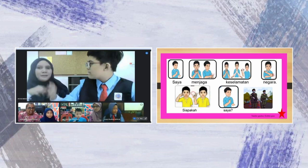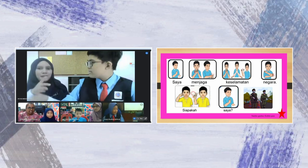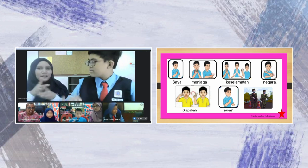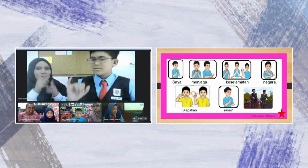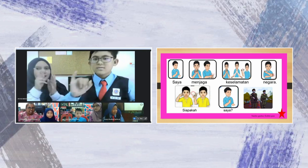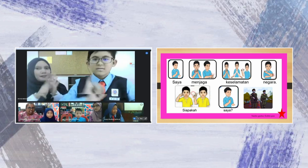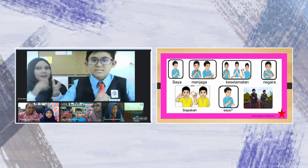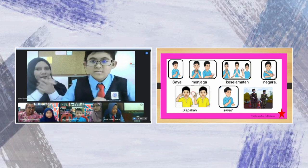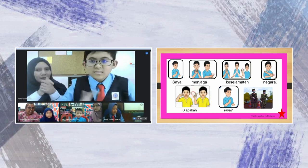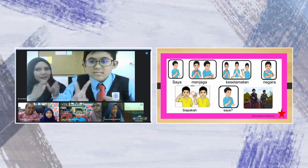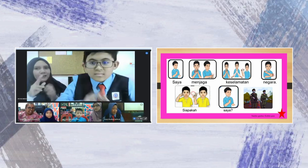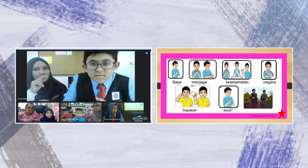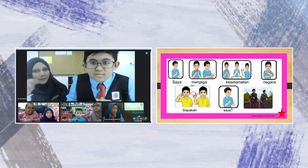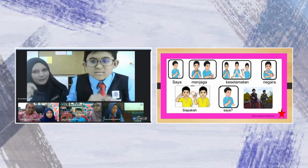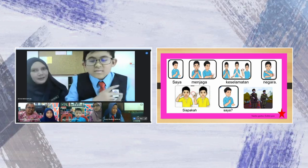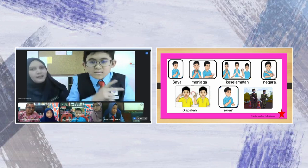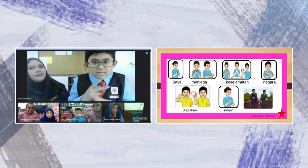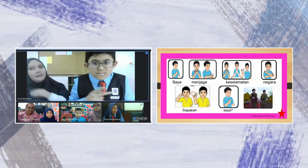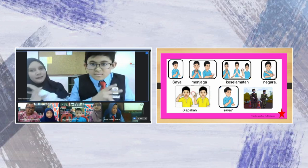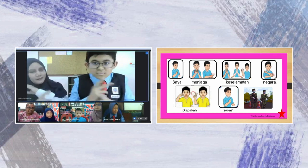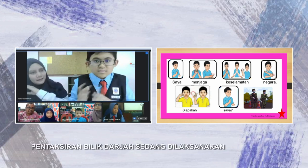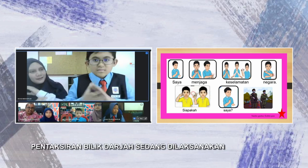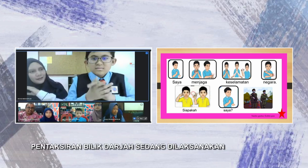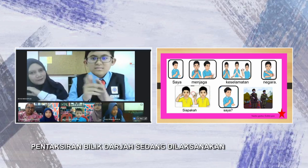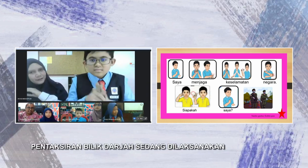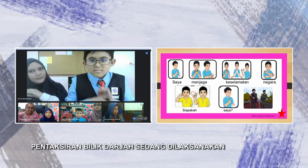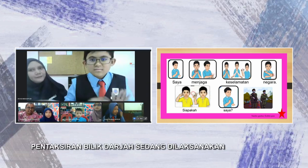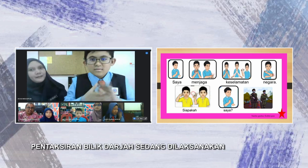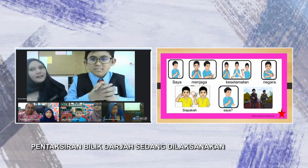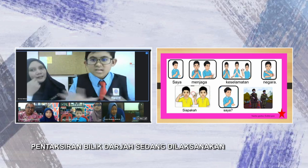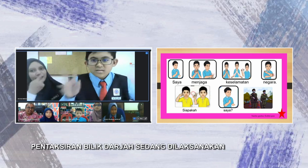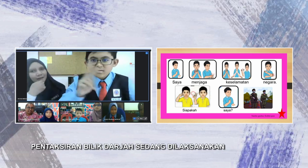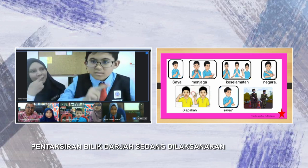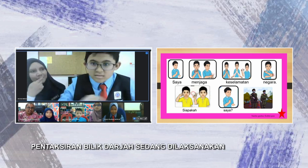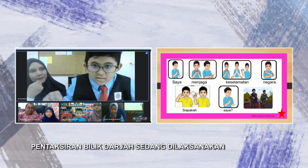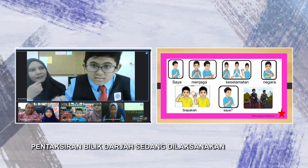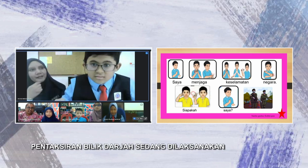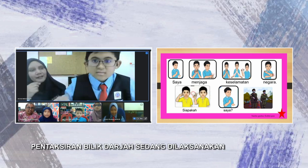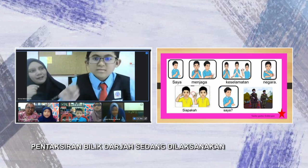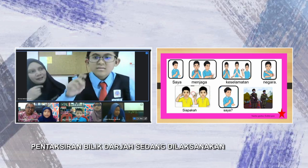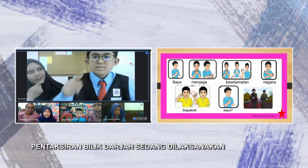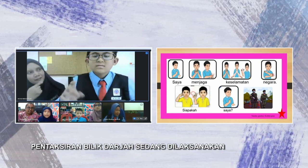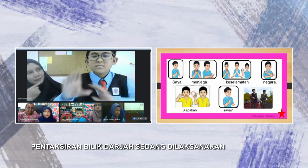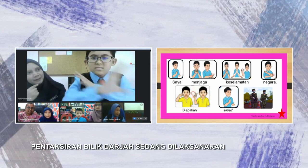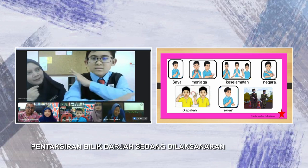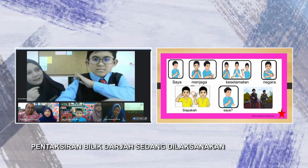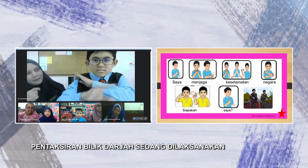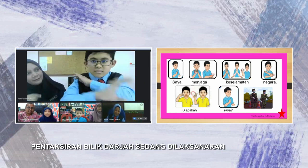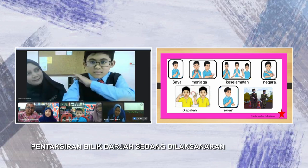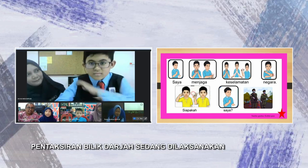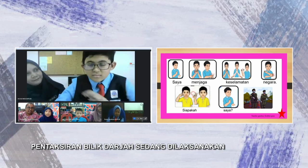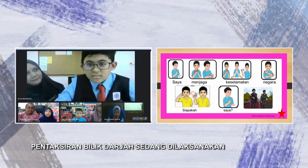Siapakah? Mudah-mudah mesti jawab dalam satu ayat. Saya